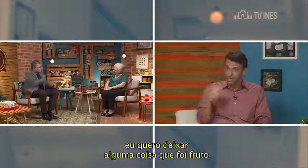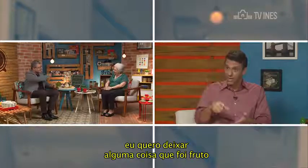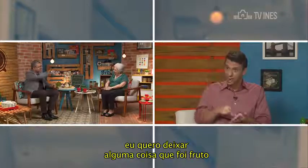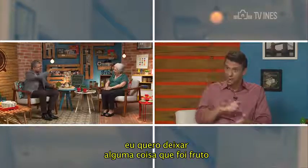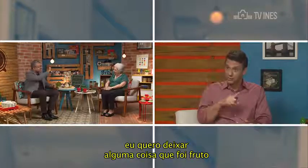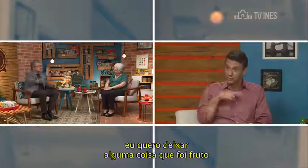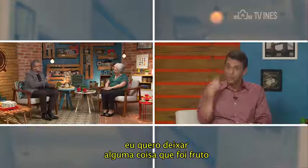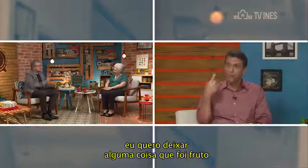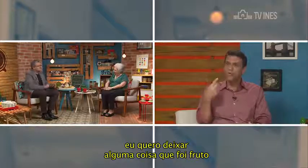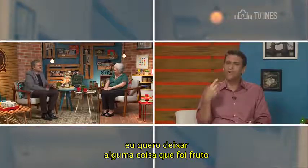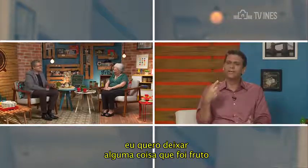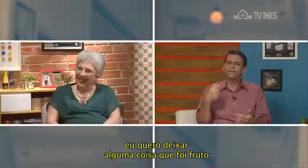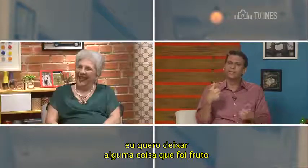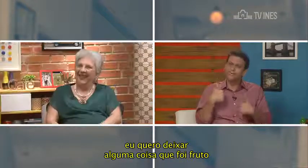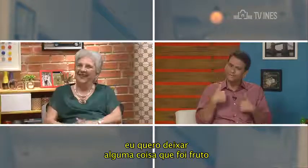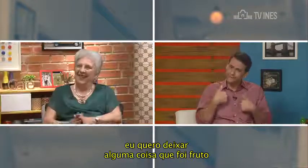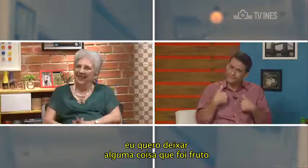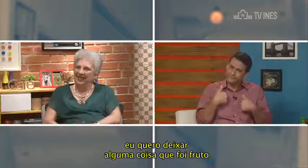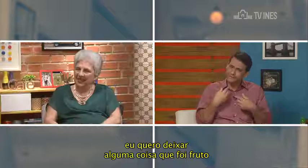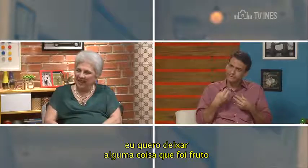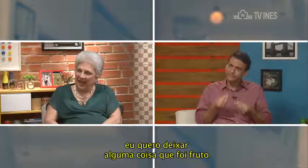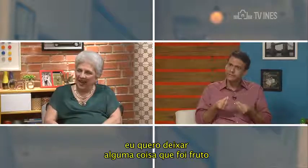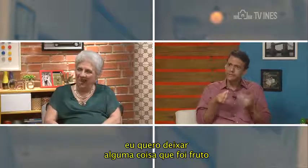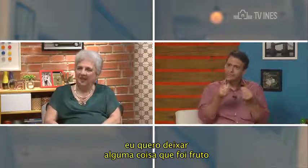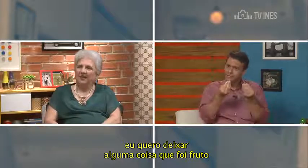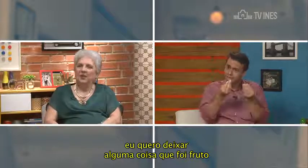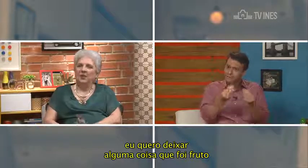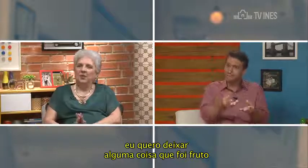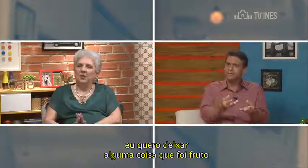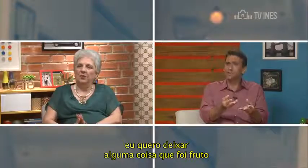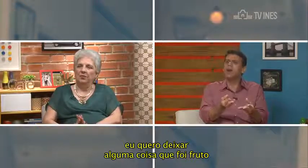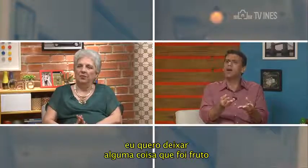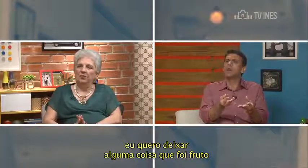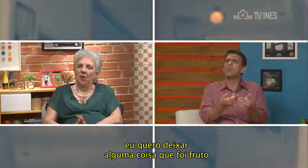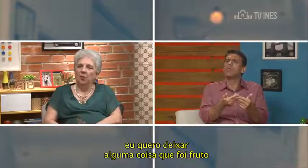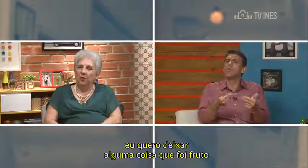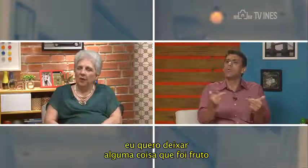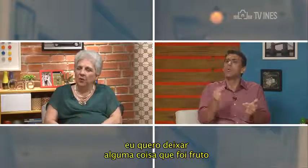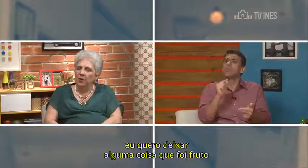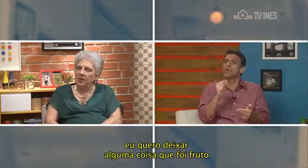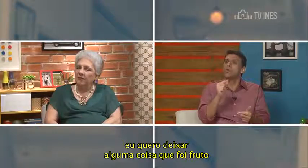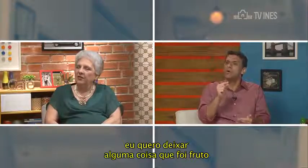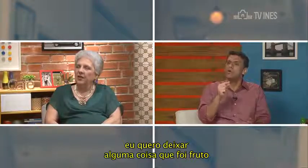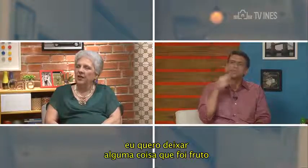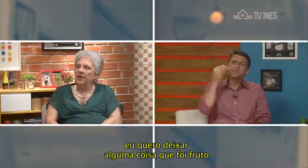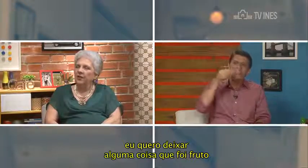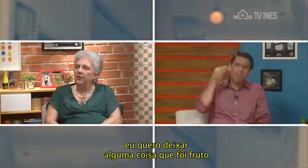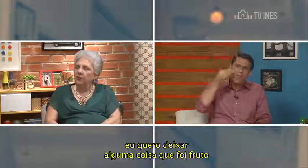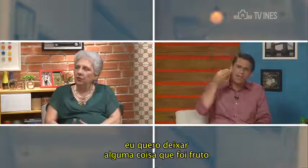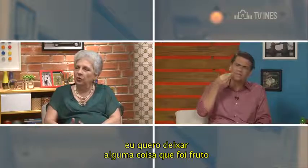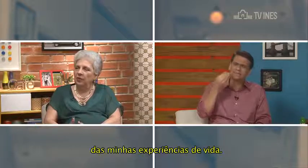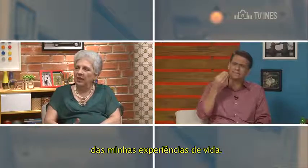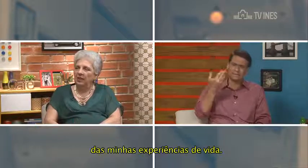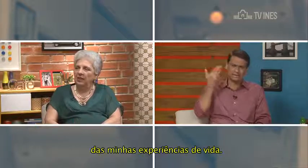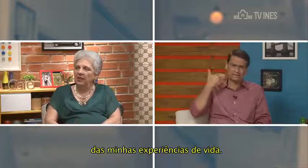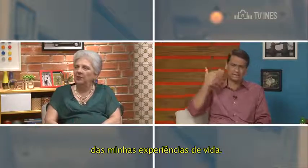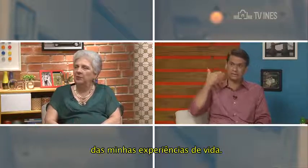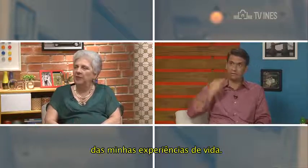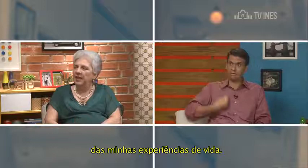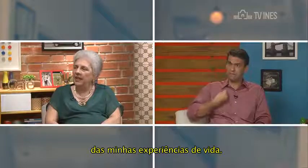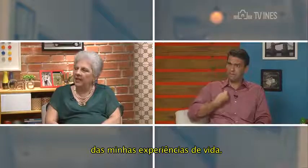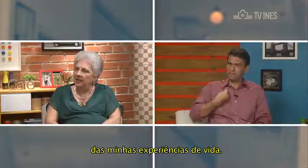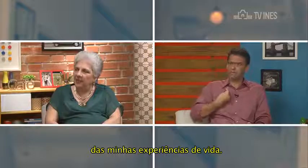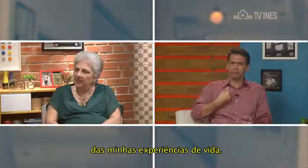deixar Eu quero deixar Alguma coisa Que foi fruto Das